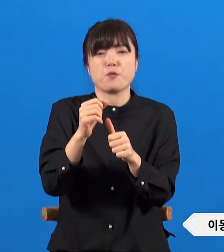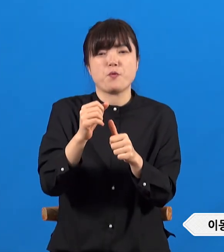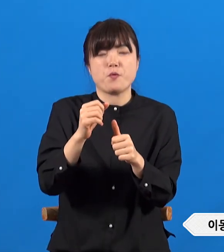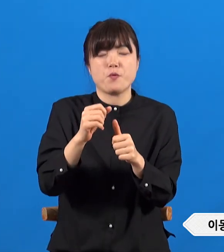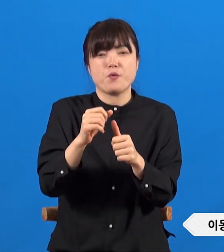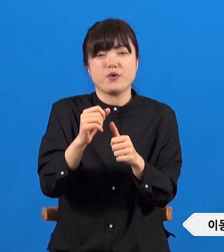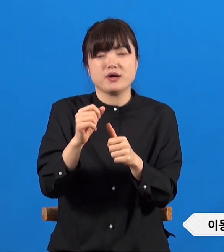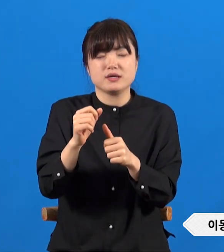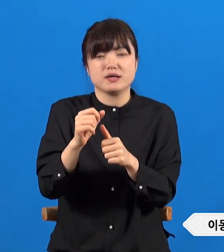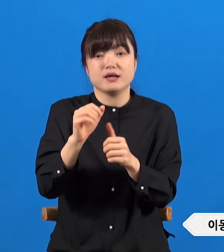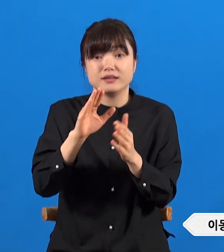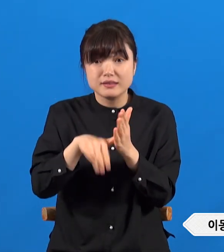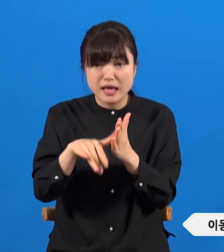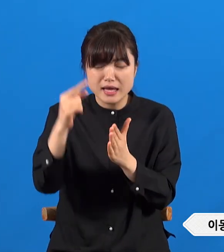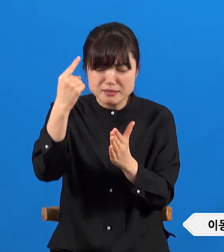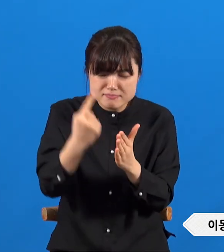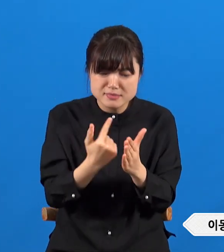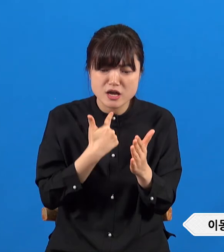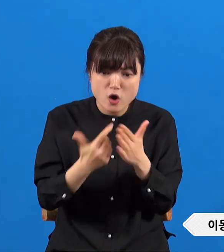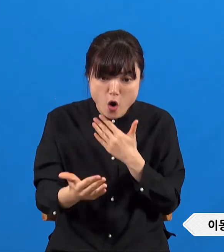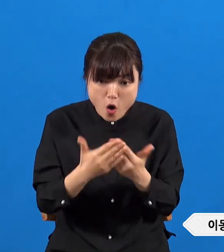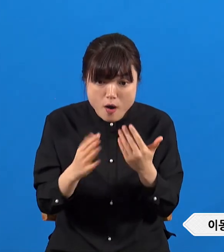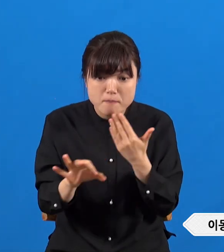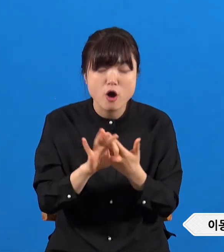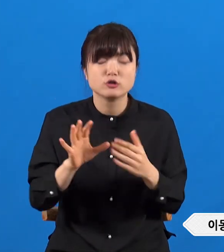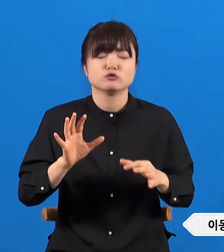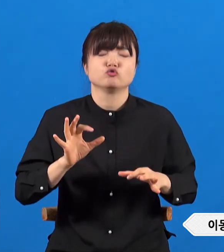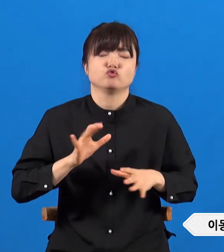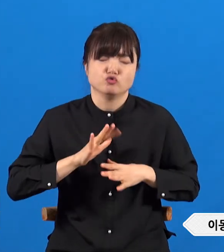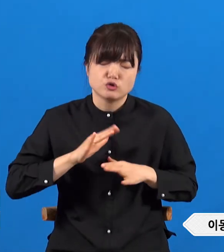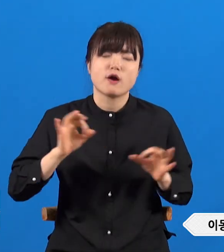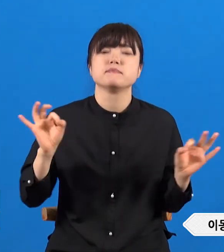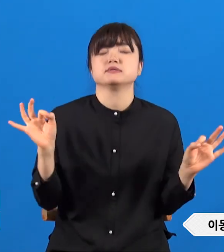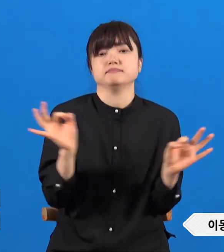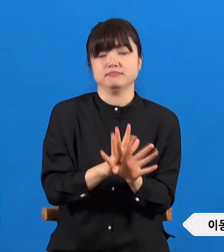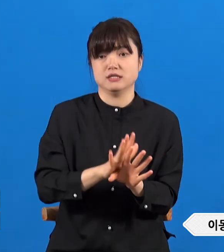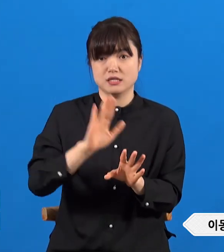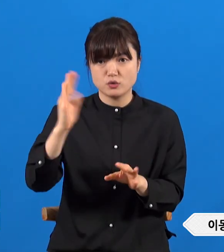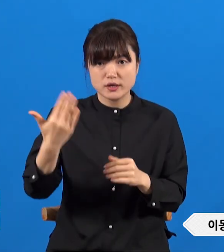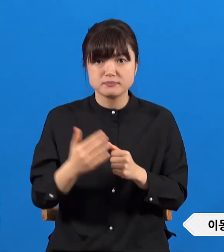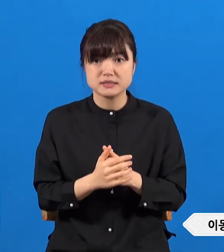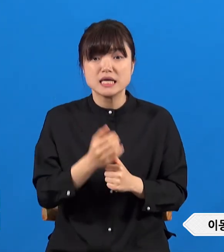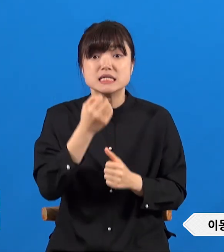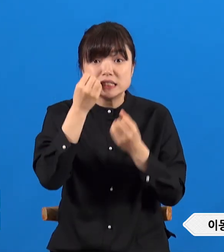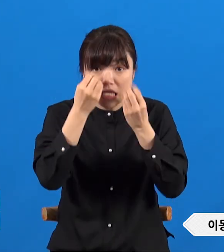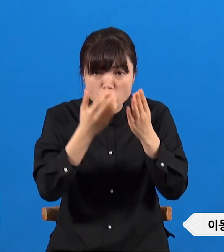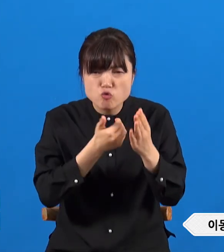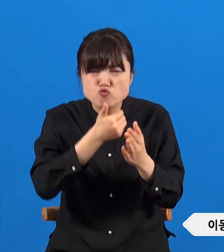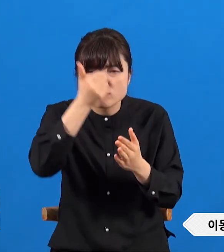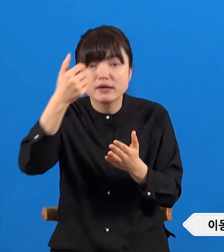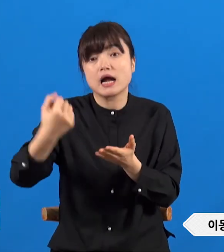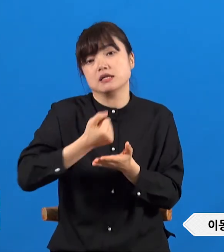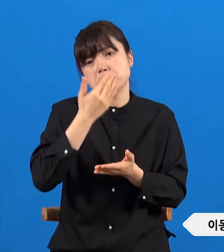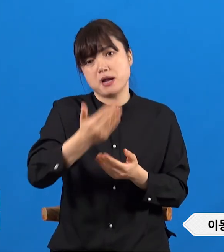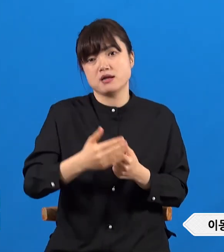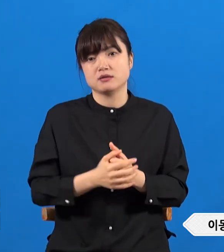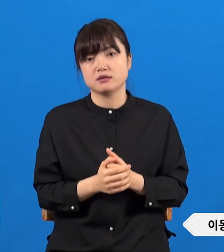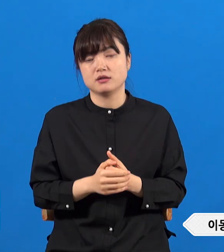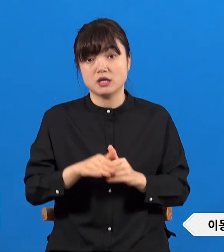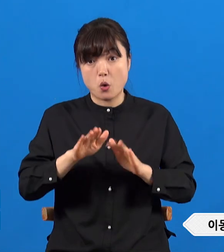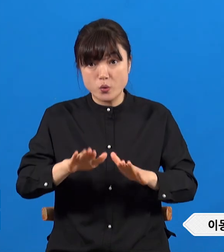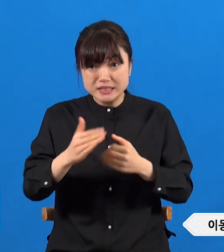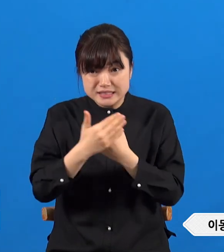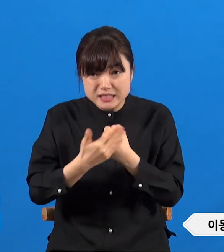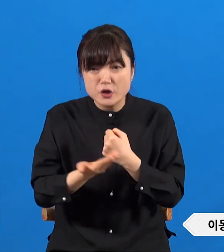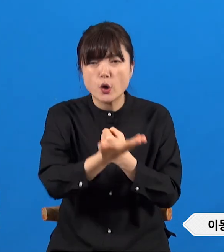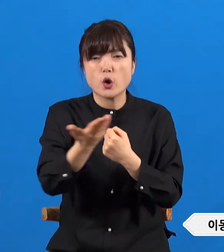그분의 임재를 경험하는 순간, 그렇습니다. 우리는 두려움을 넘어설 것입니다. 새로운 꿈을 다시 꿀 것입니다. 오늘